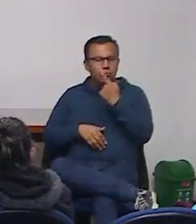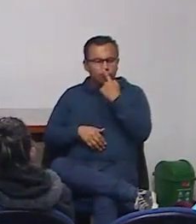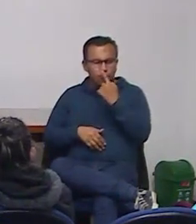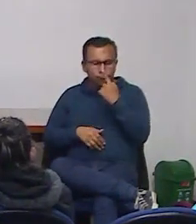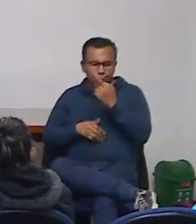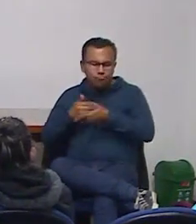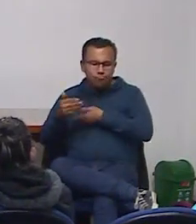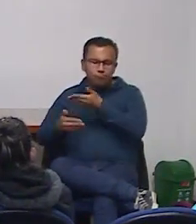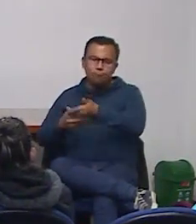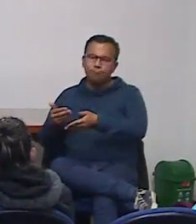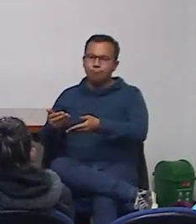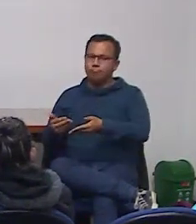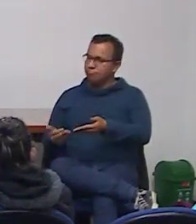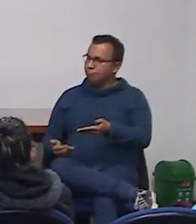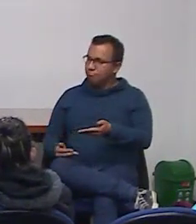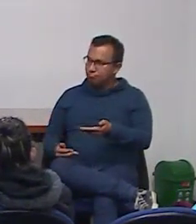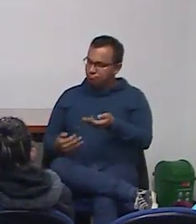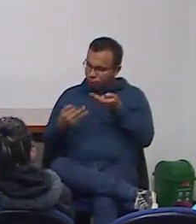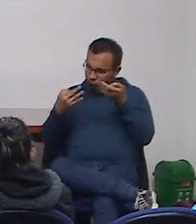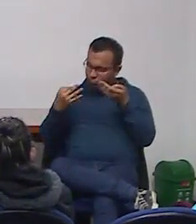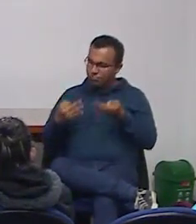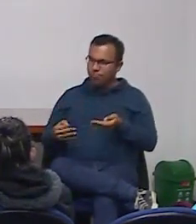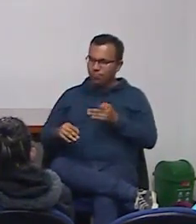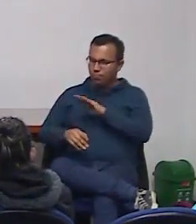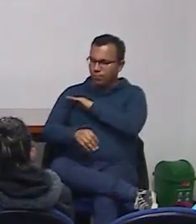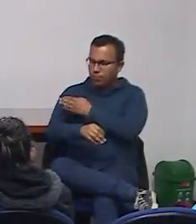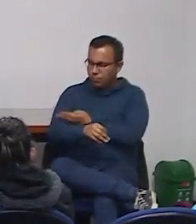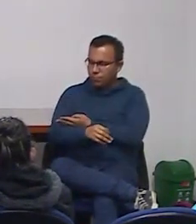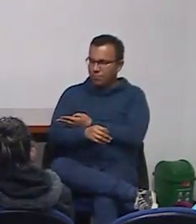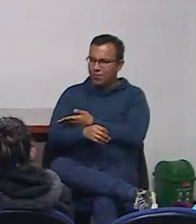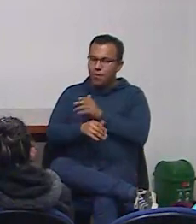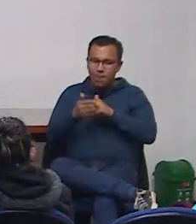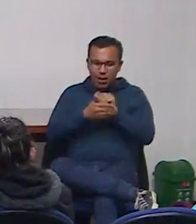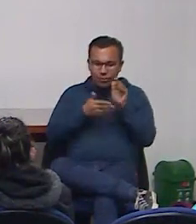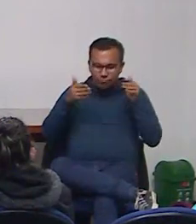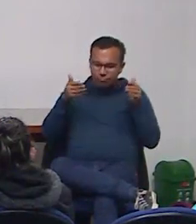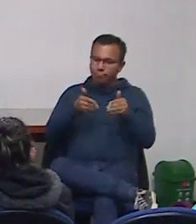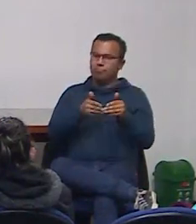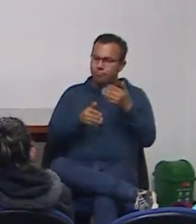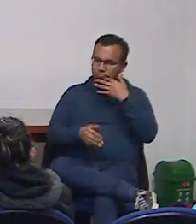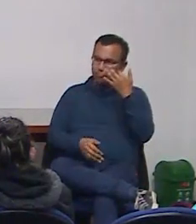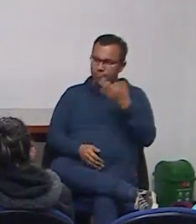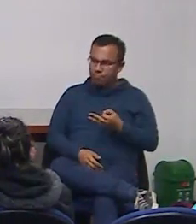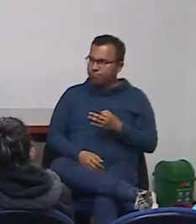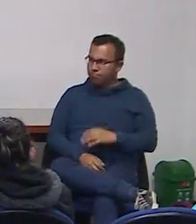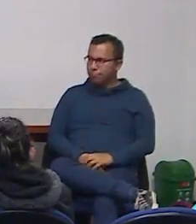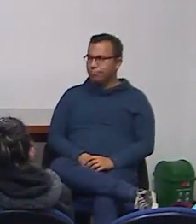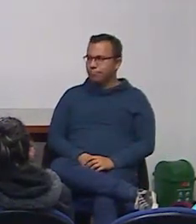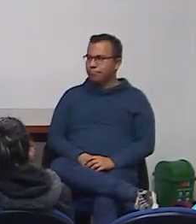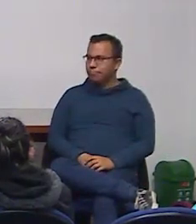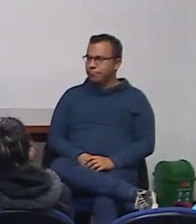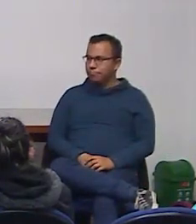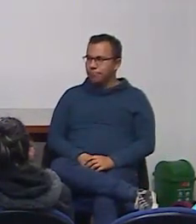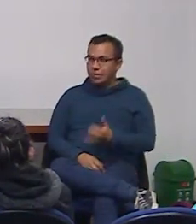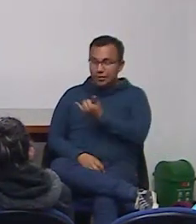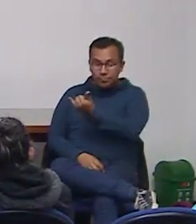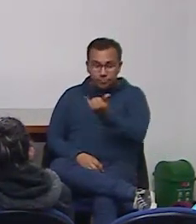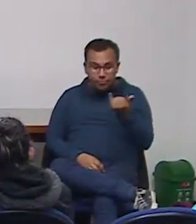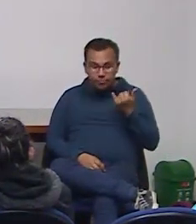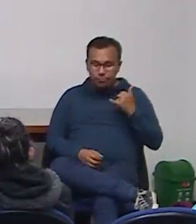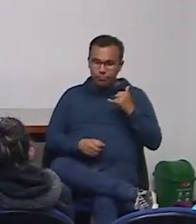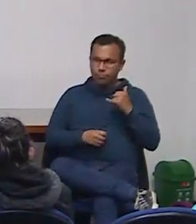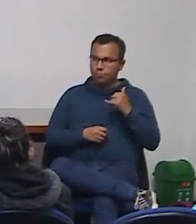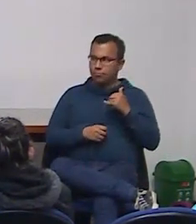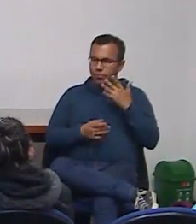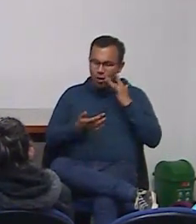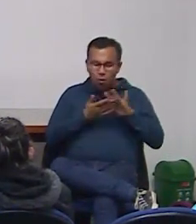pero realmente como Mostrar la la fuerza o la especialidad que tienen ustedes realmente dentro de dentro de esta área pues